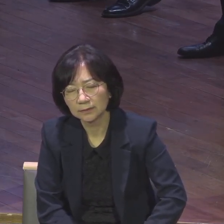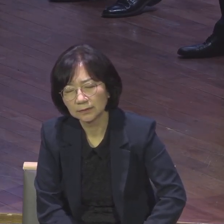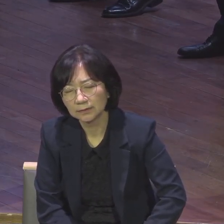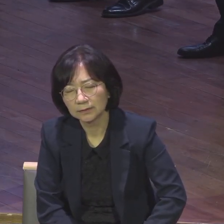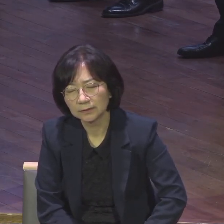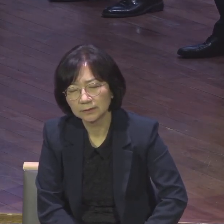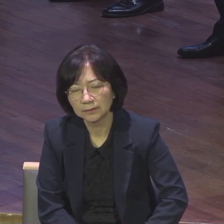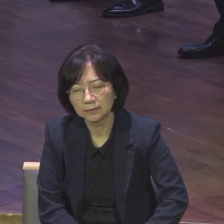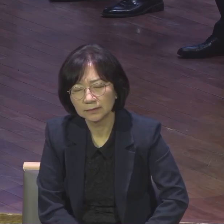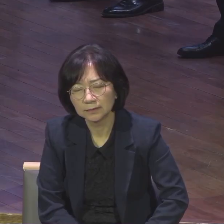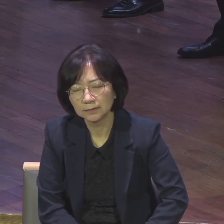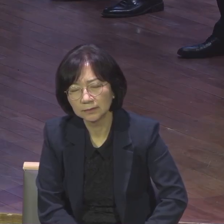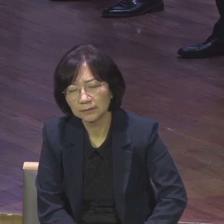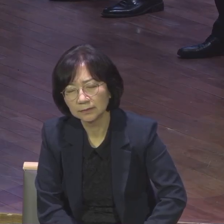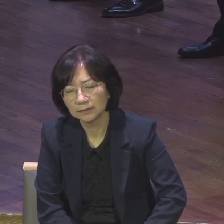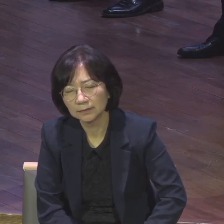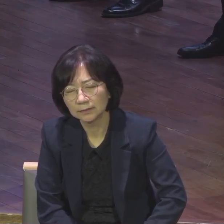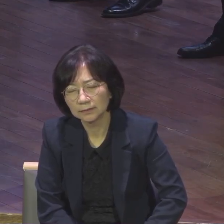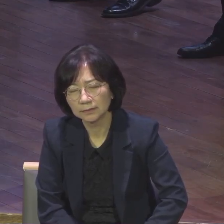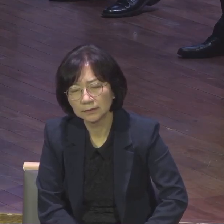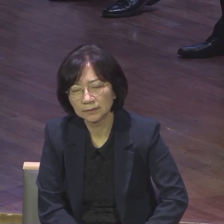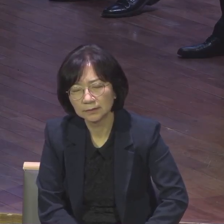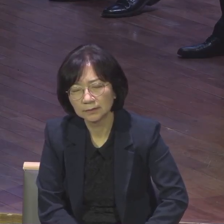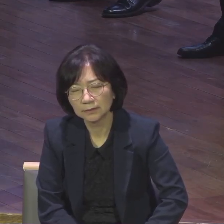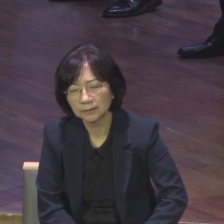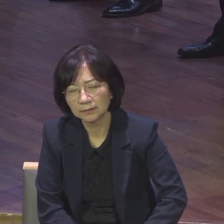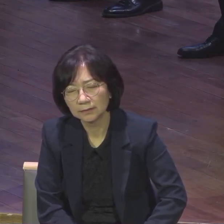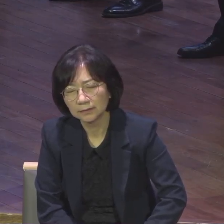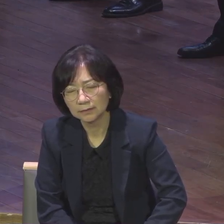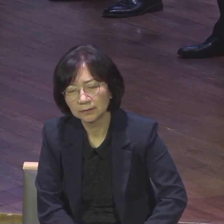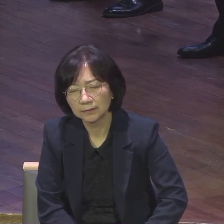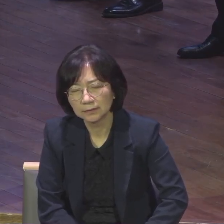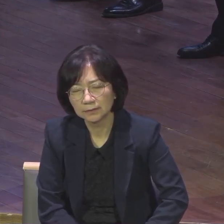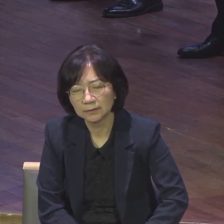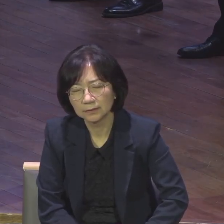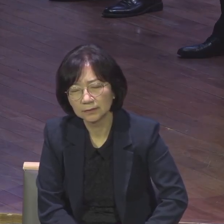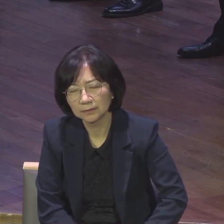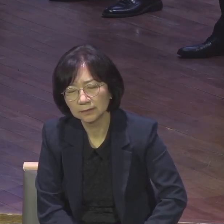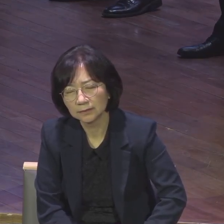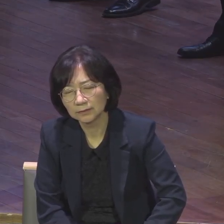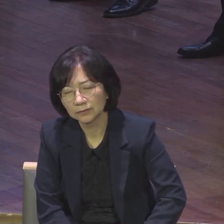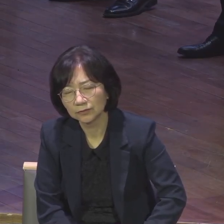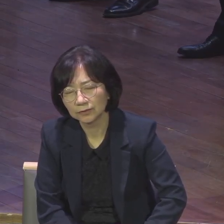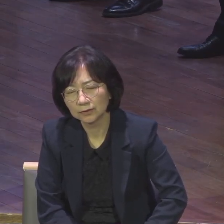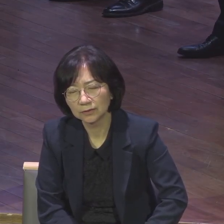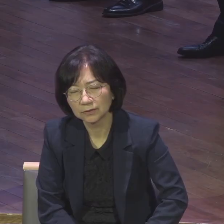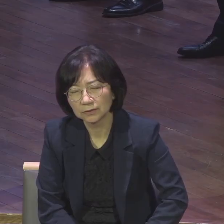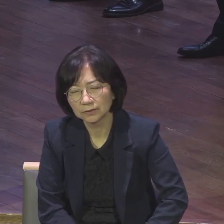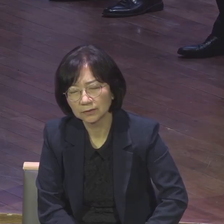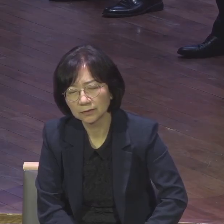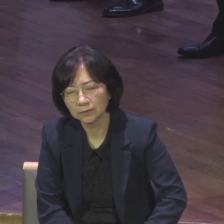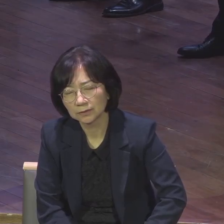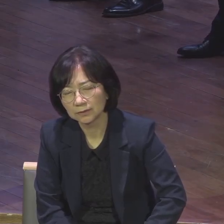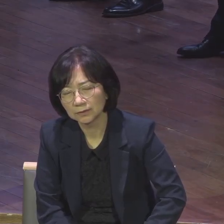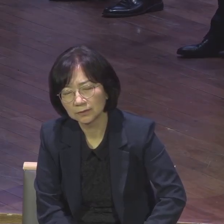아버지 하나님 이 시간 우리 온 마음을 다하여 하나님께서 우리의 불가능한 일들의